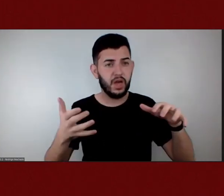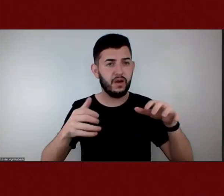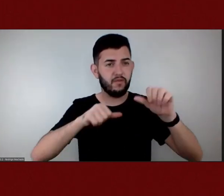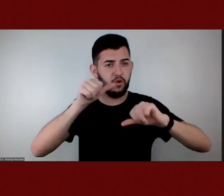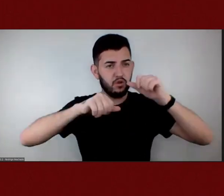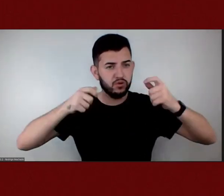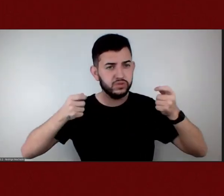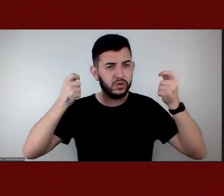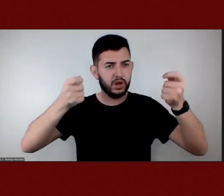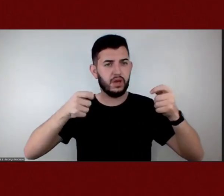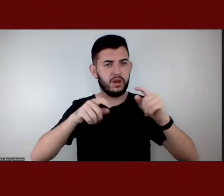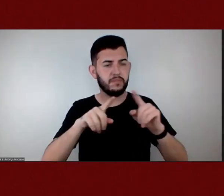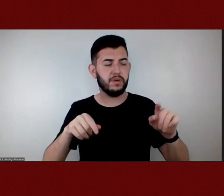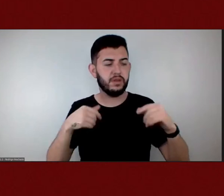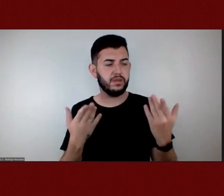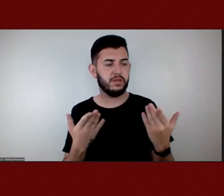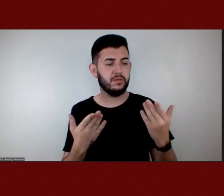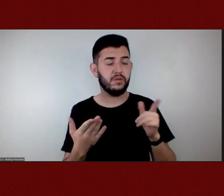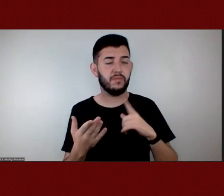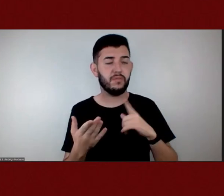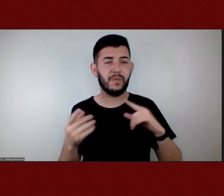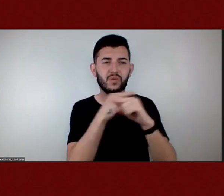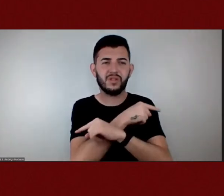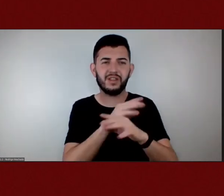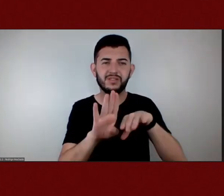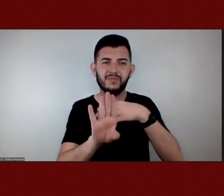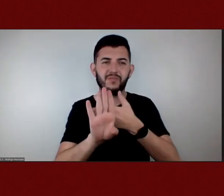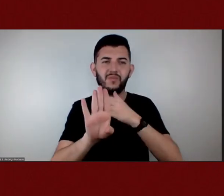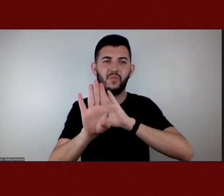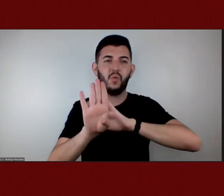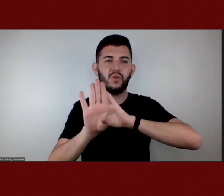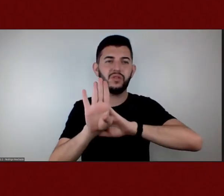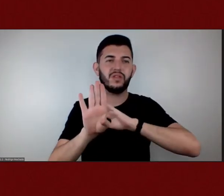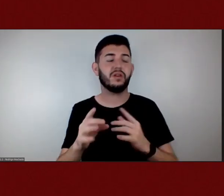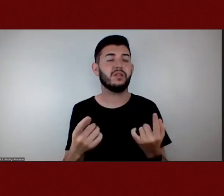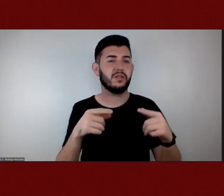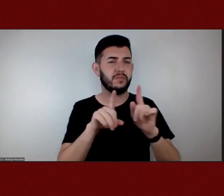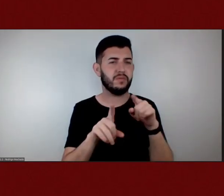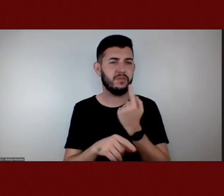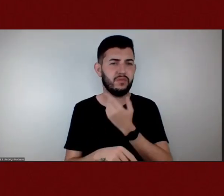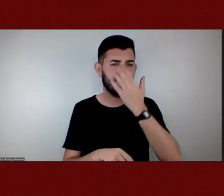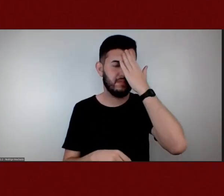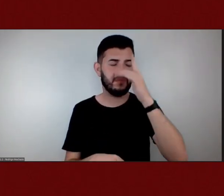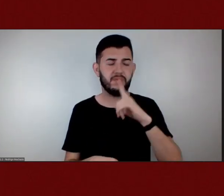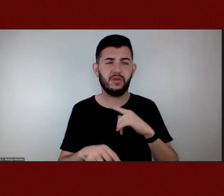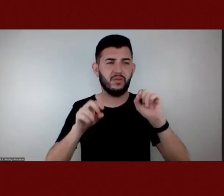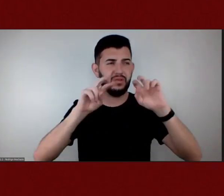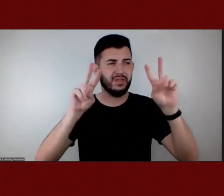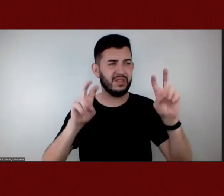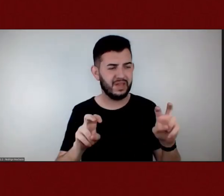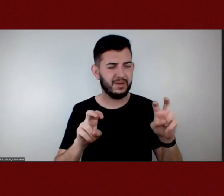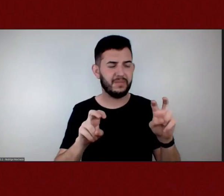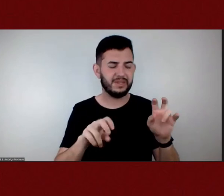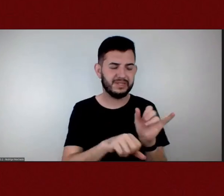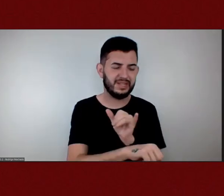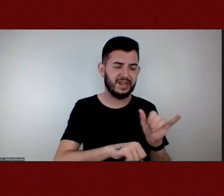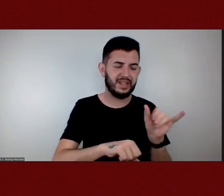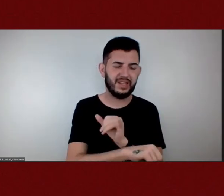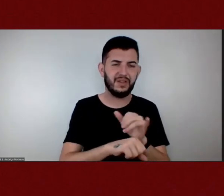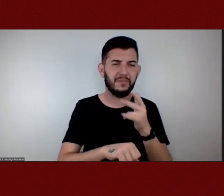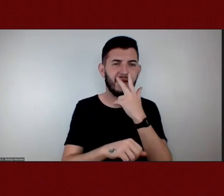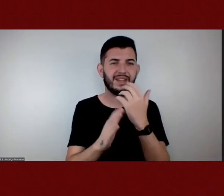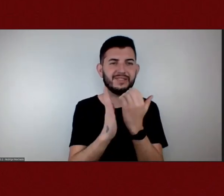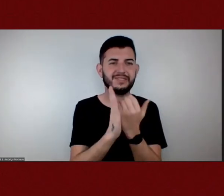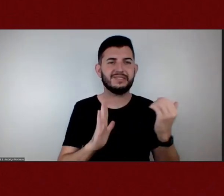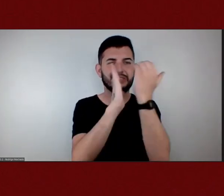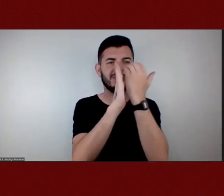de fundo nisso e que vai além dos temas puramente táticos. Seria, na verdade, uma divergência